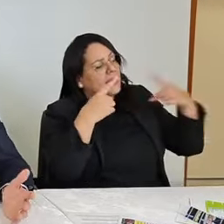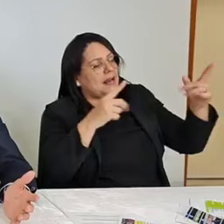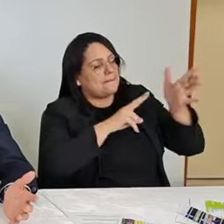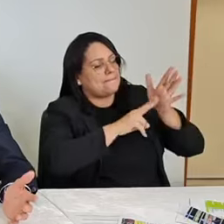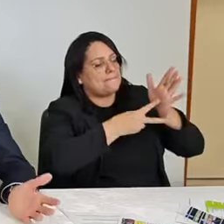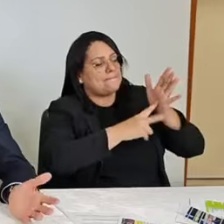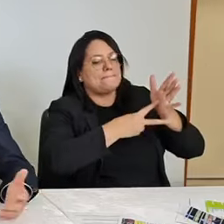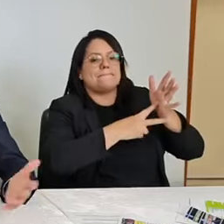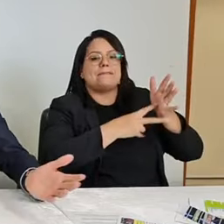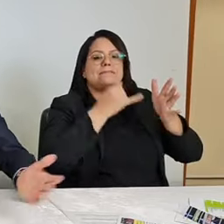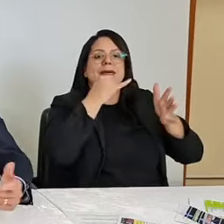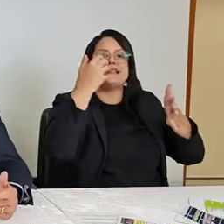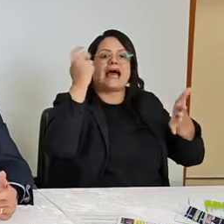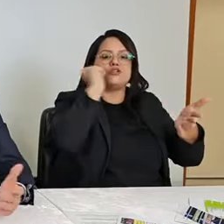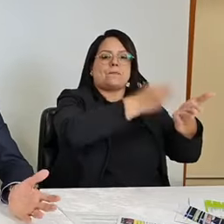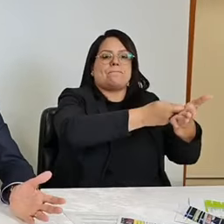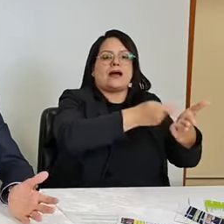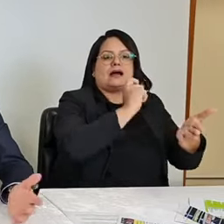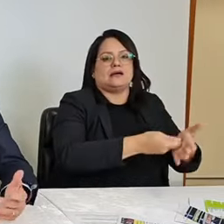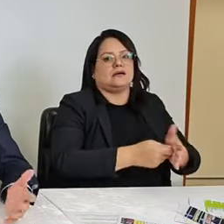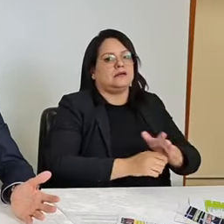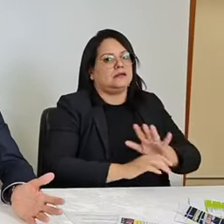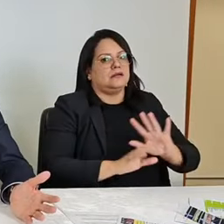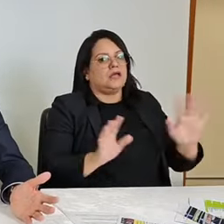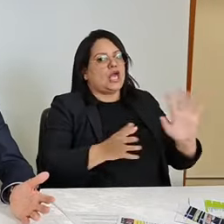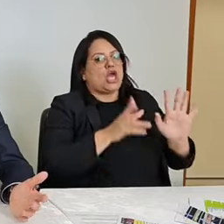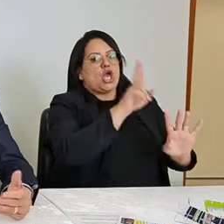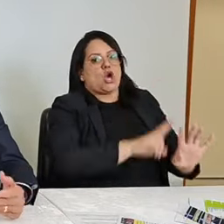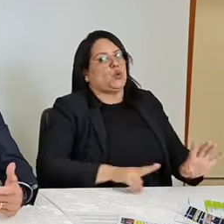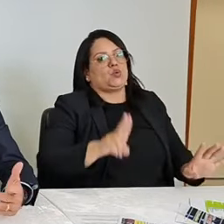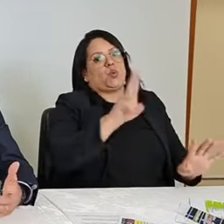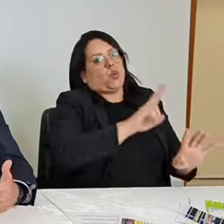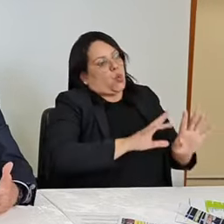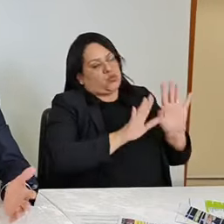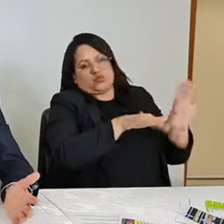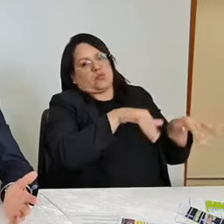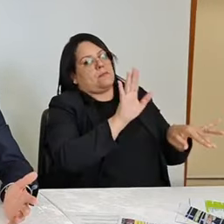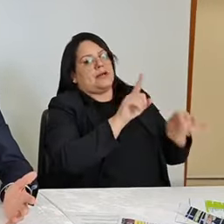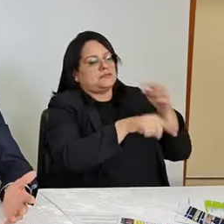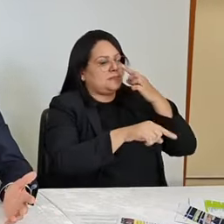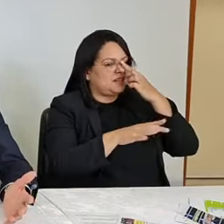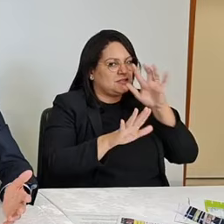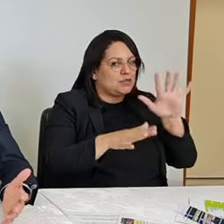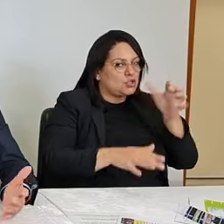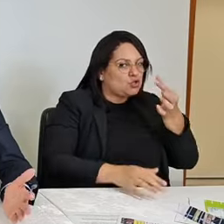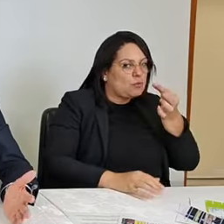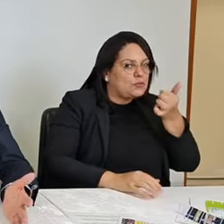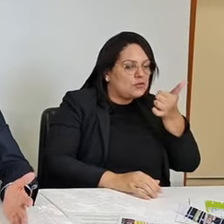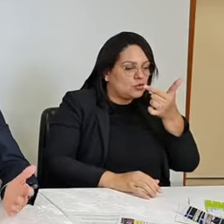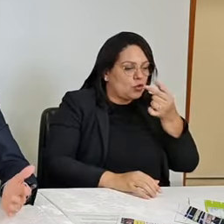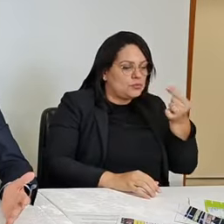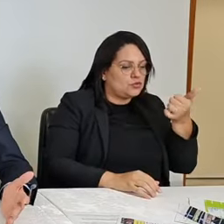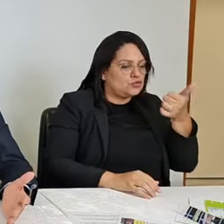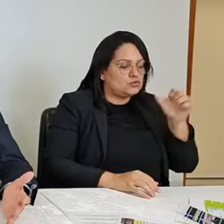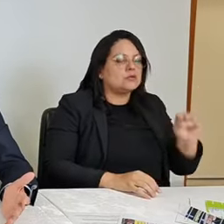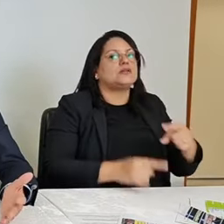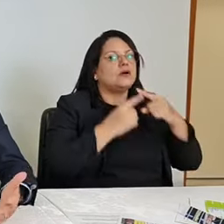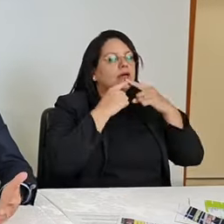desde que eu sou presidente, eu não uso mais rodovias pelo Brasil. Mas, até 2018, usava e